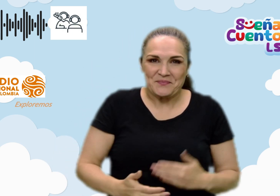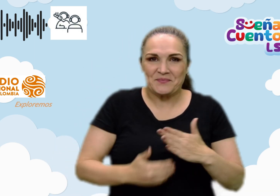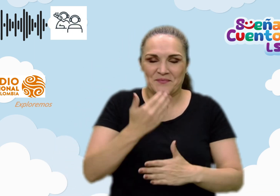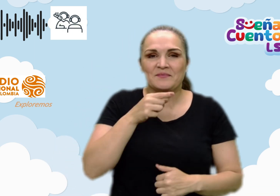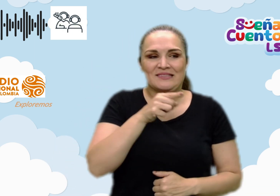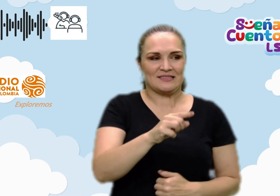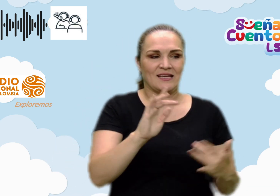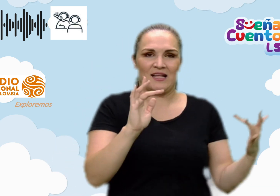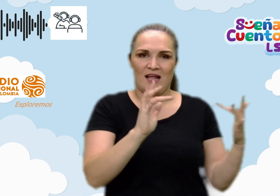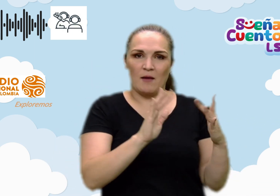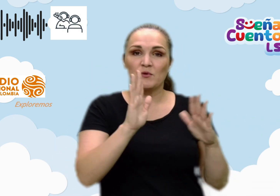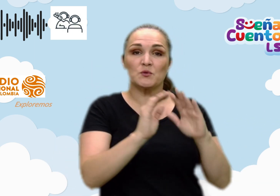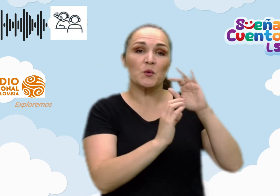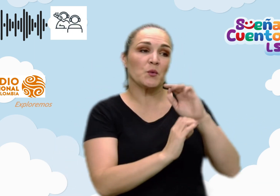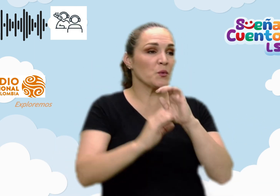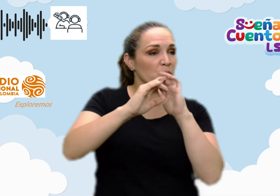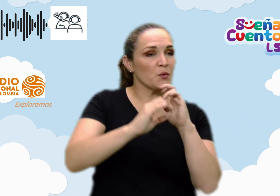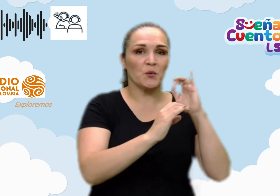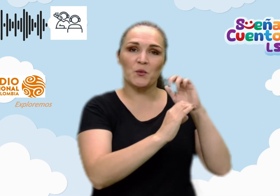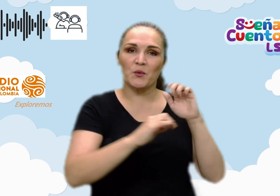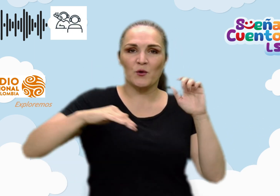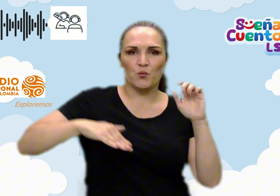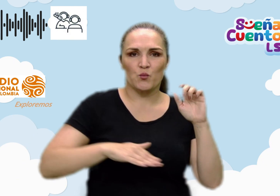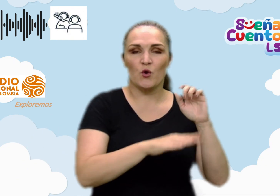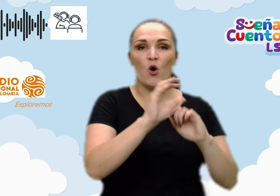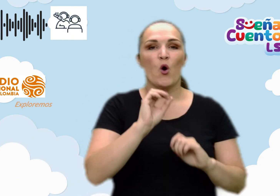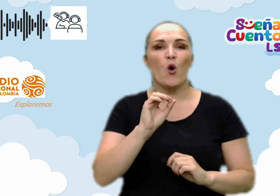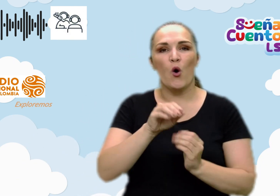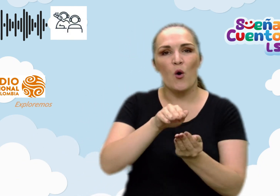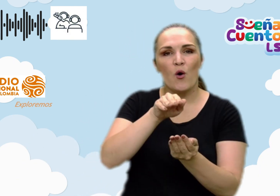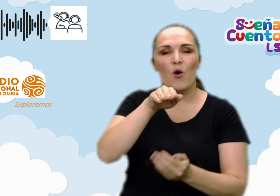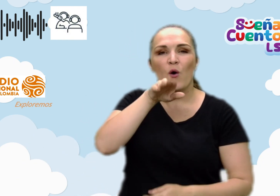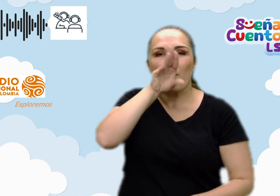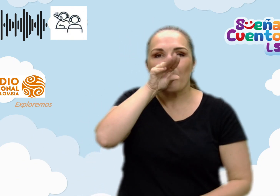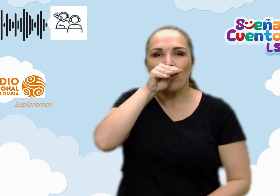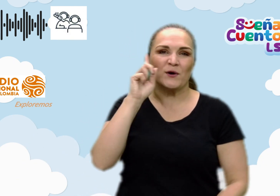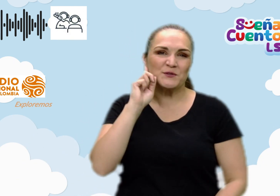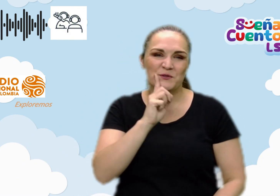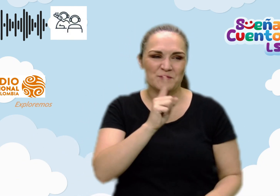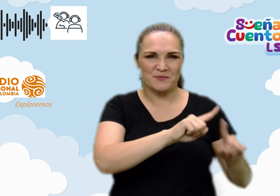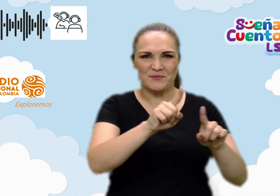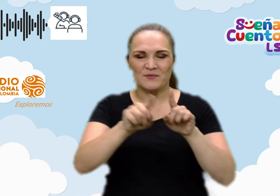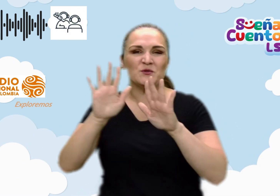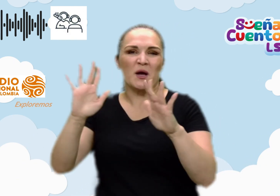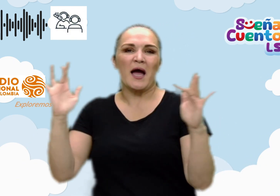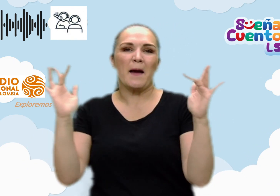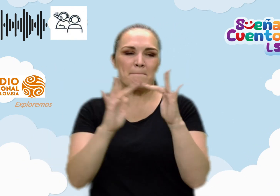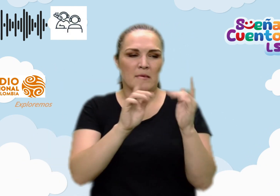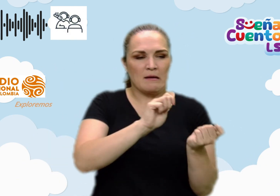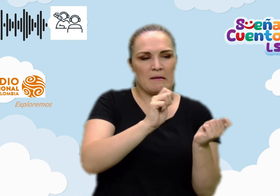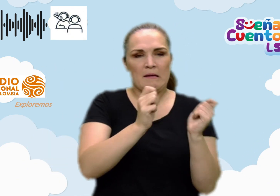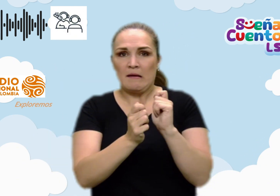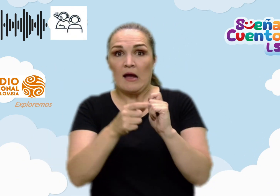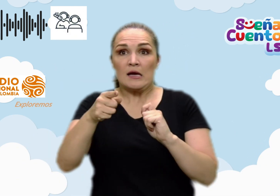cuentos clásicos. Por eso sacamos allí el del flautista de Hamelin, el patito sordo.